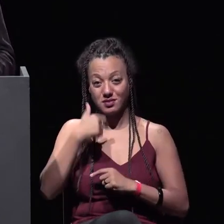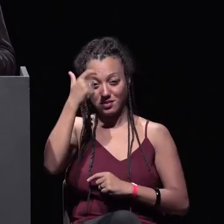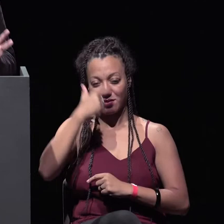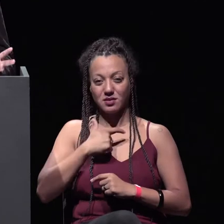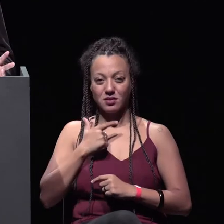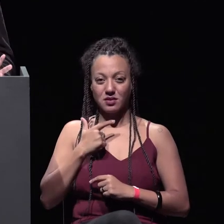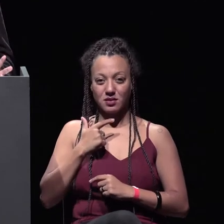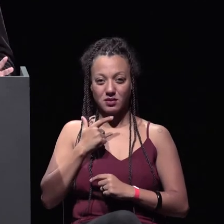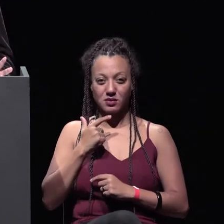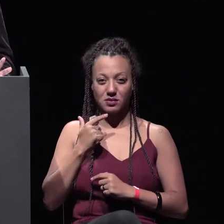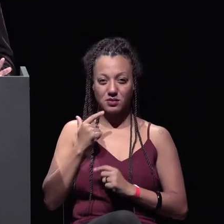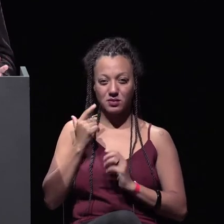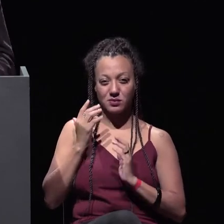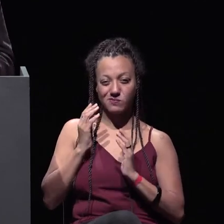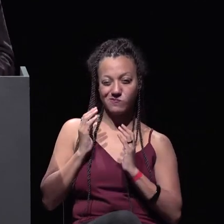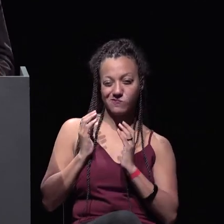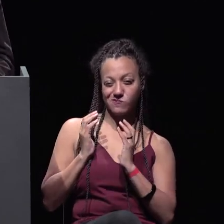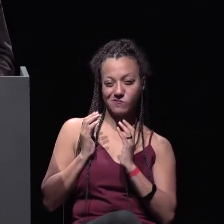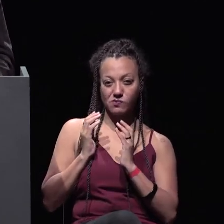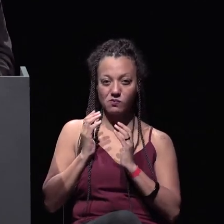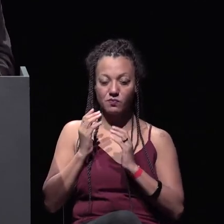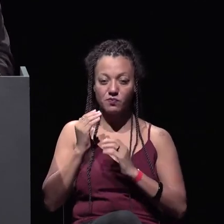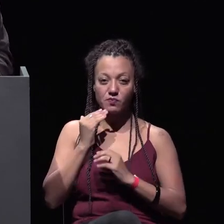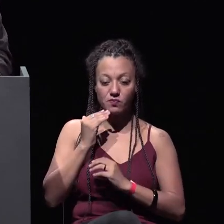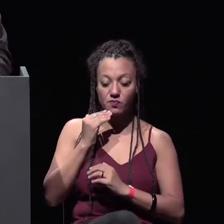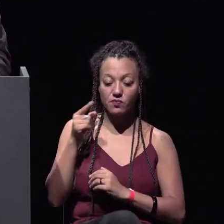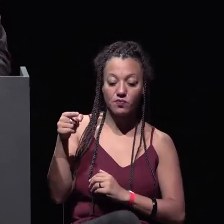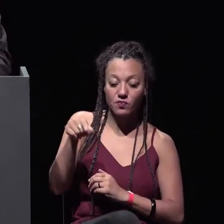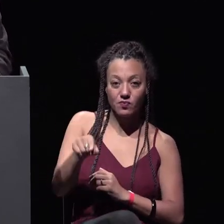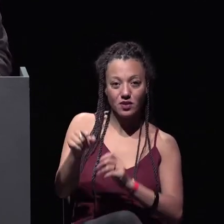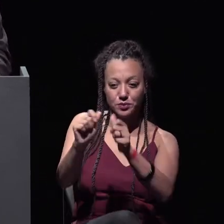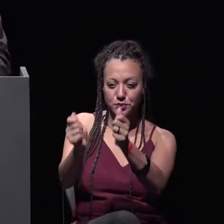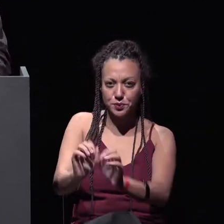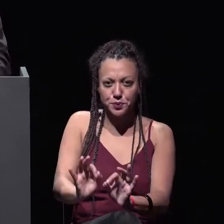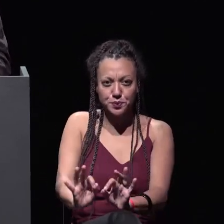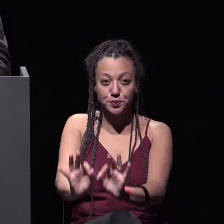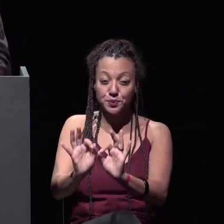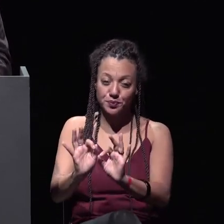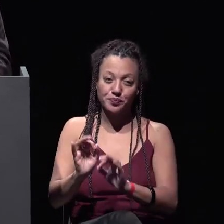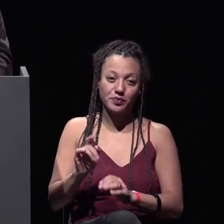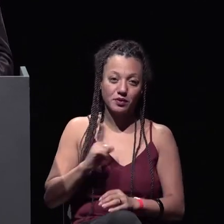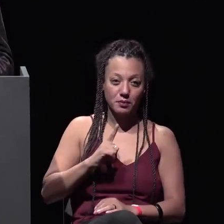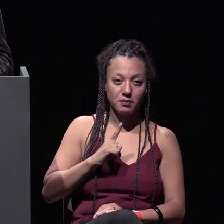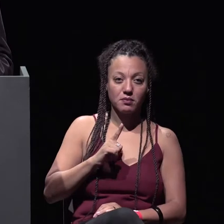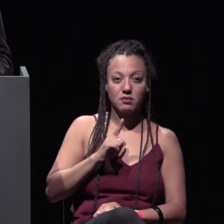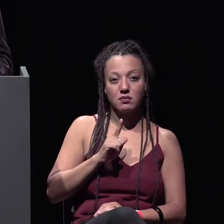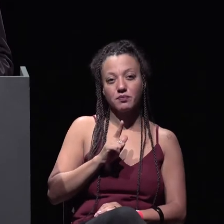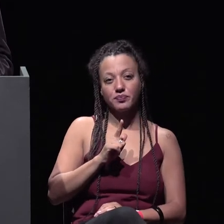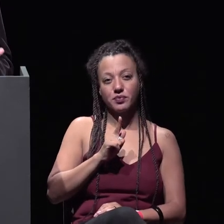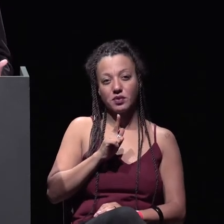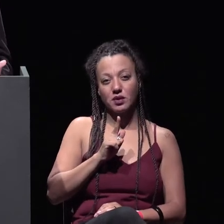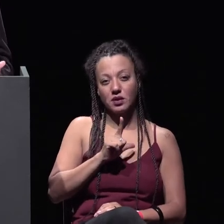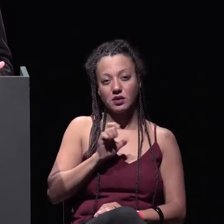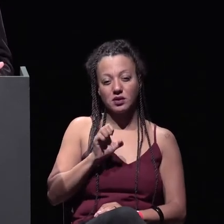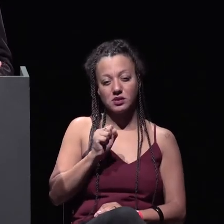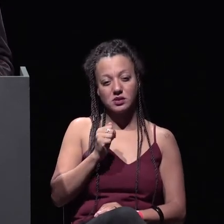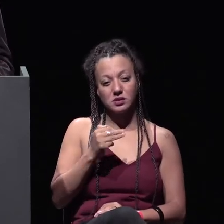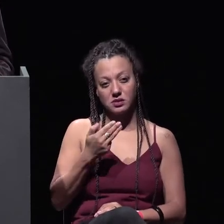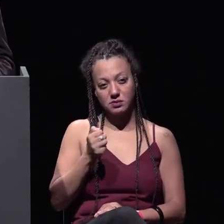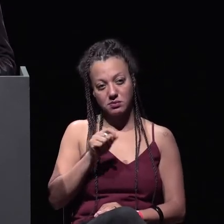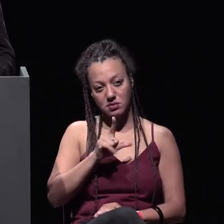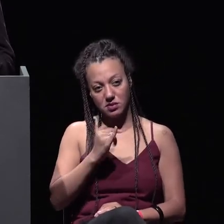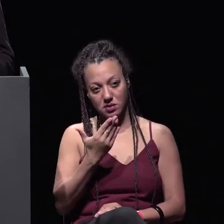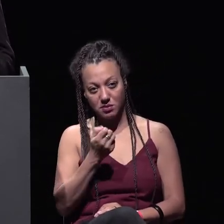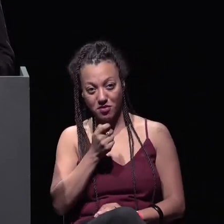que é uma bela metáfora do barroco como doença um tema que vai ser importante no lezama lima por exemplo diz que é é da condição da américa